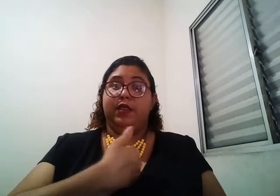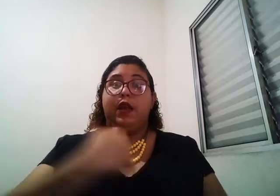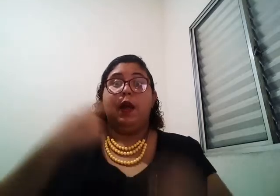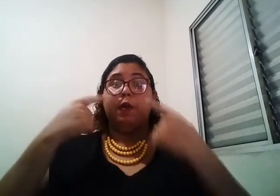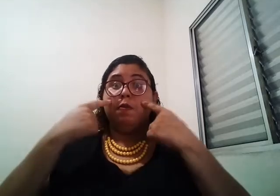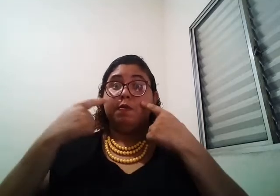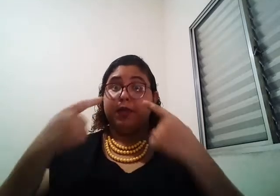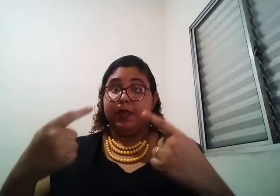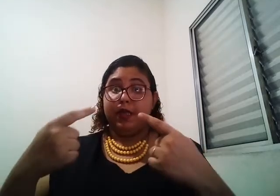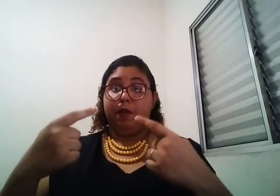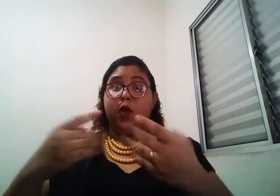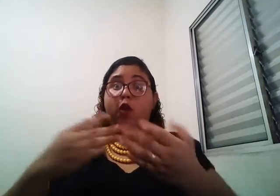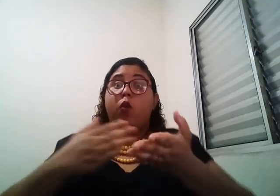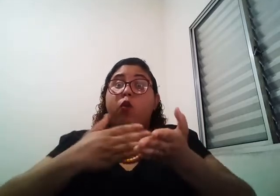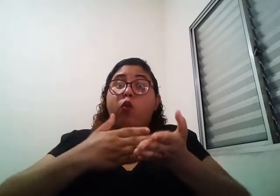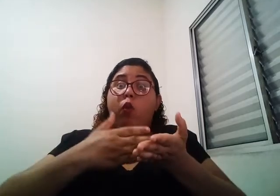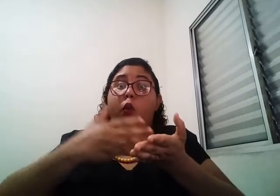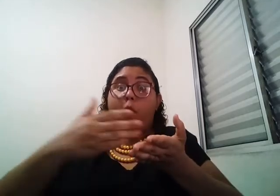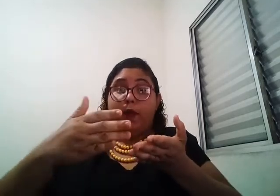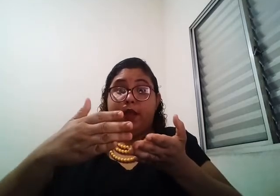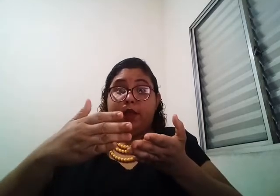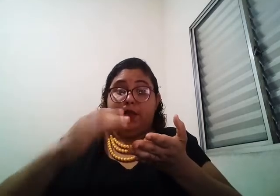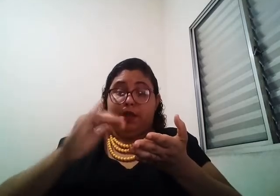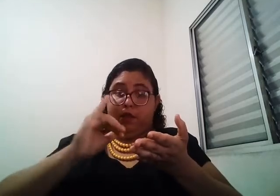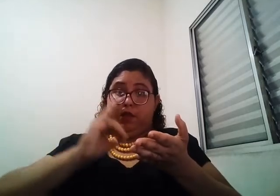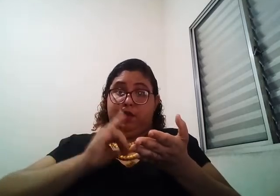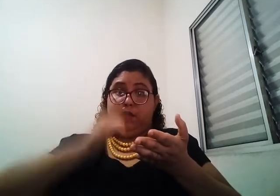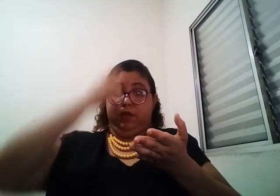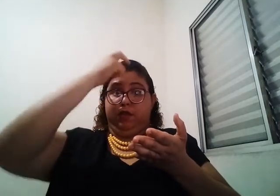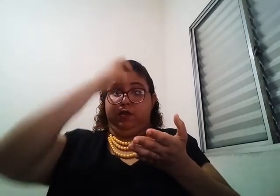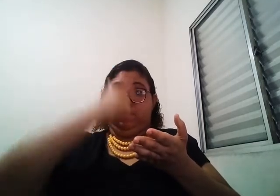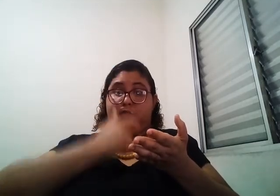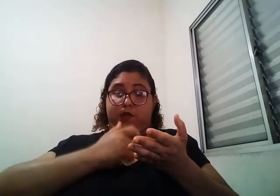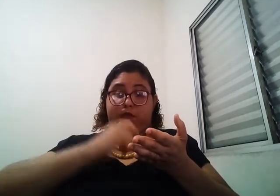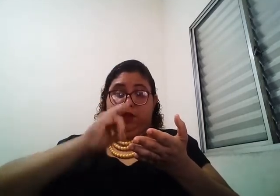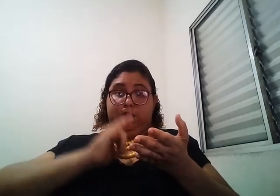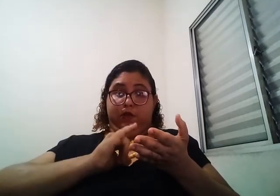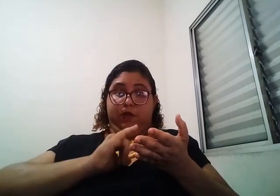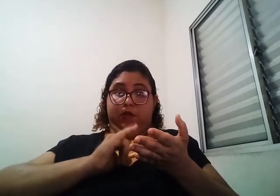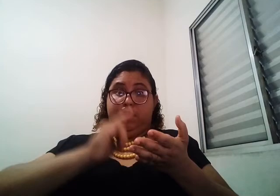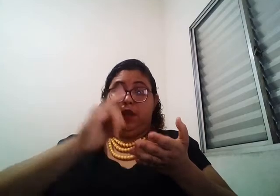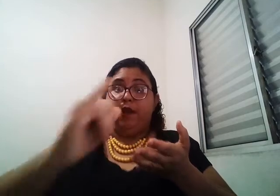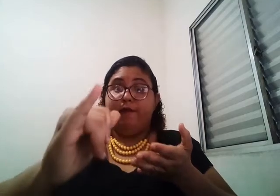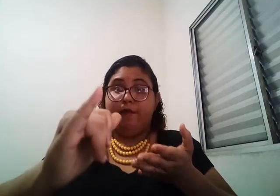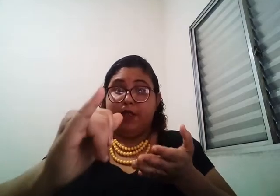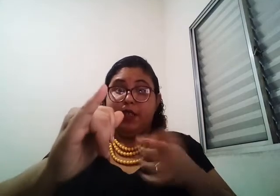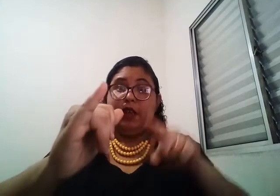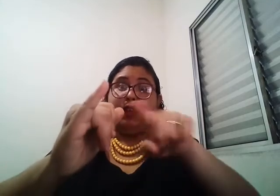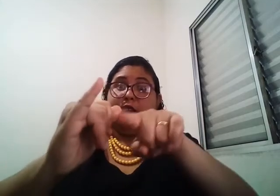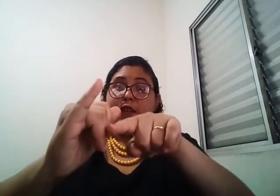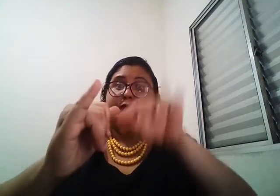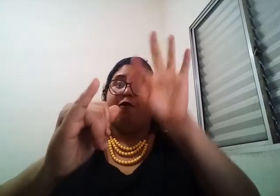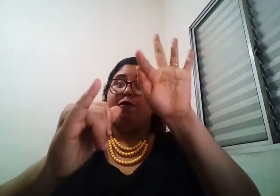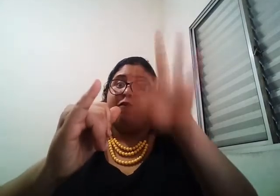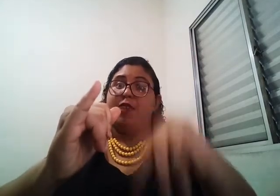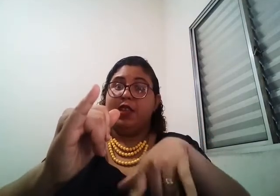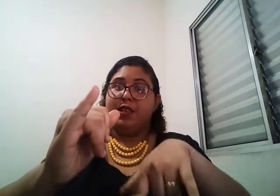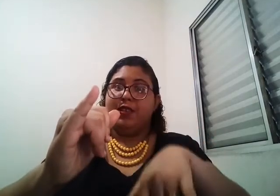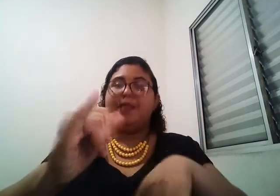onde começa a ação e ele recebe a ação. Vamos pensar numa seguinte situação. Aqui tem